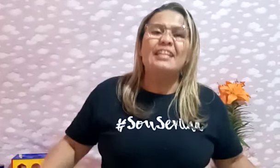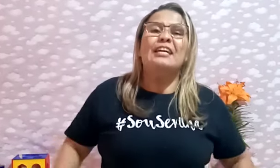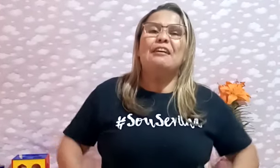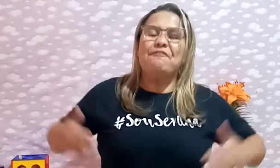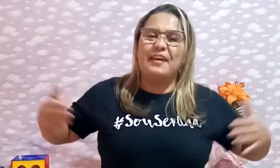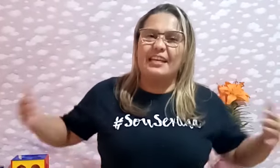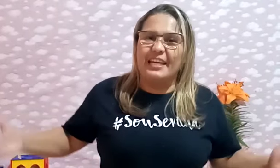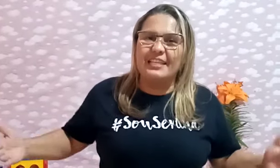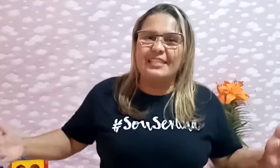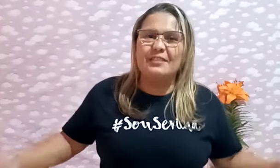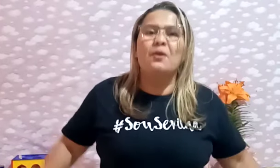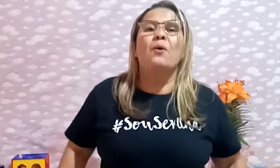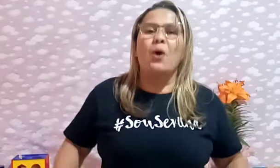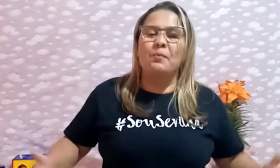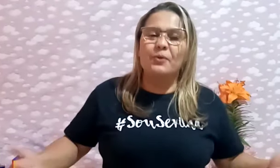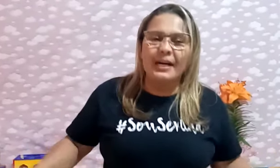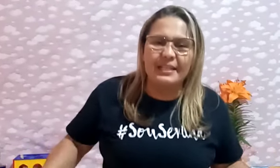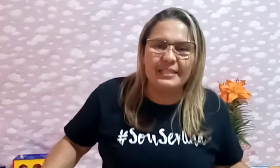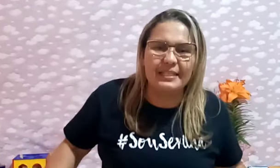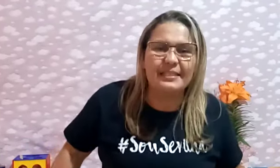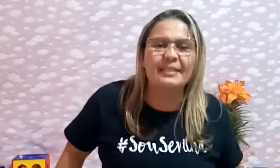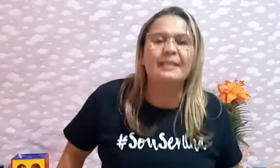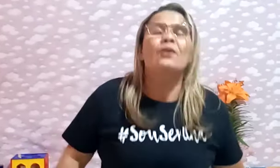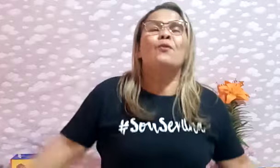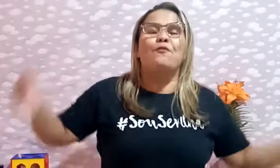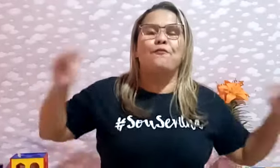e felizes como antes. Um